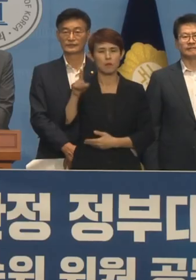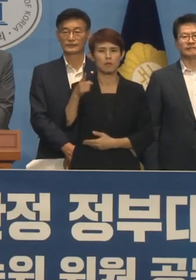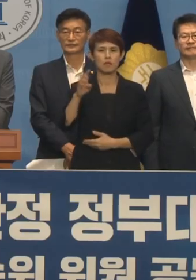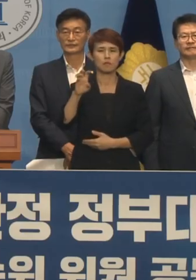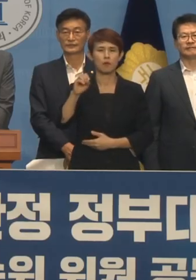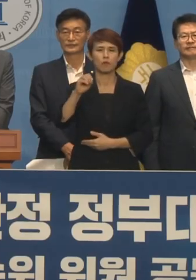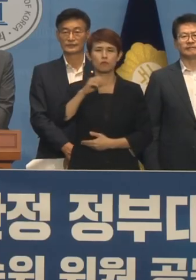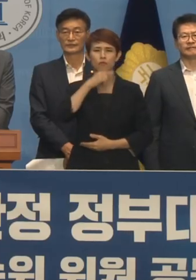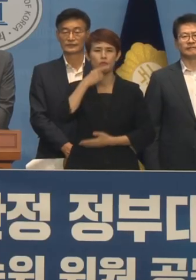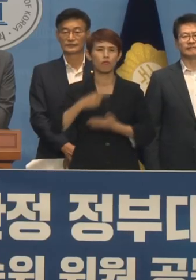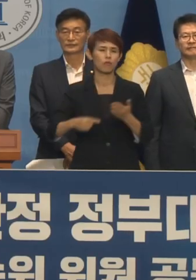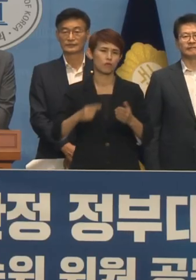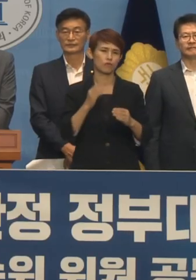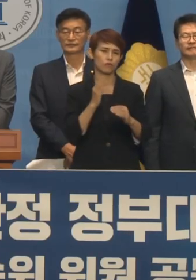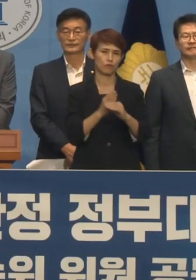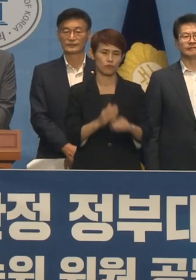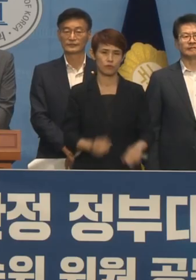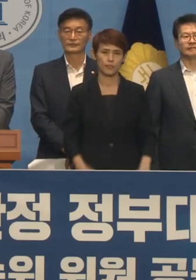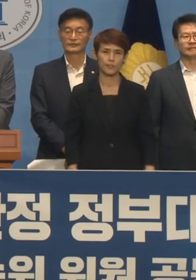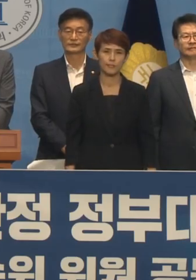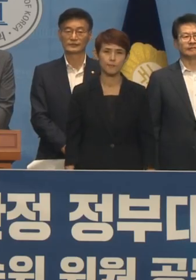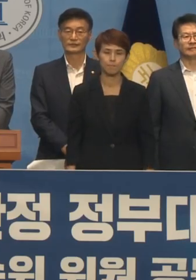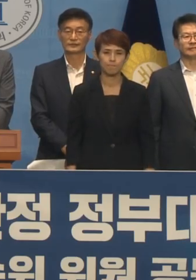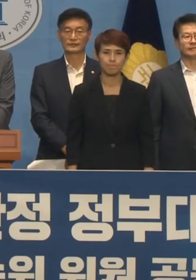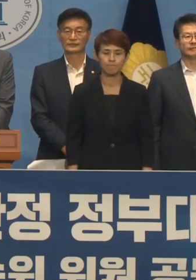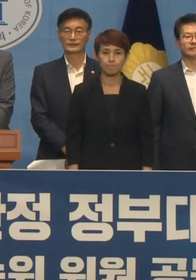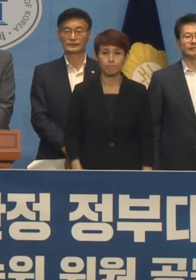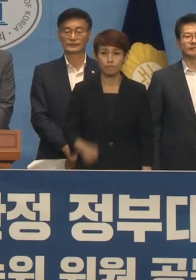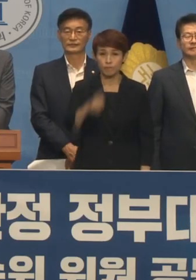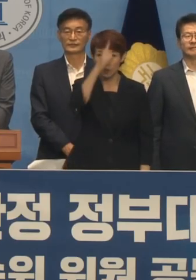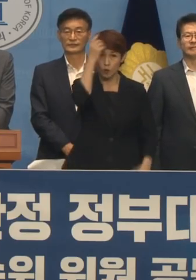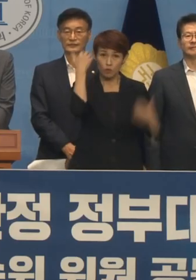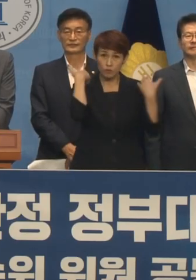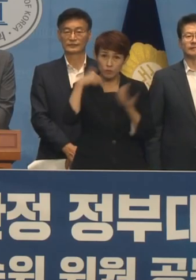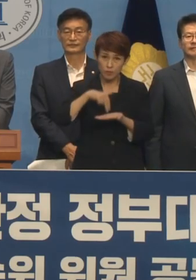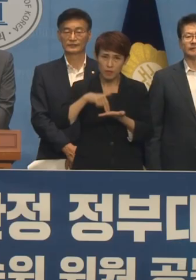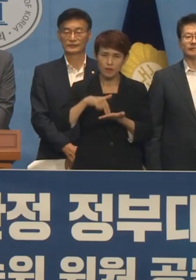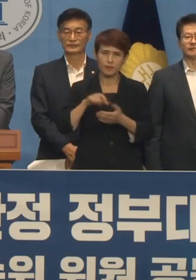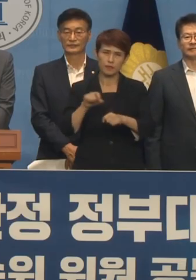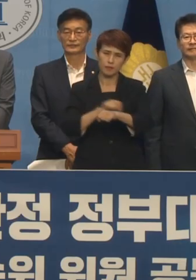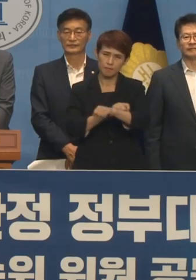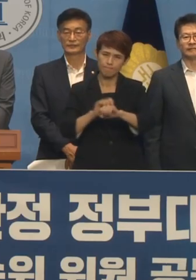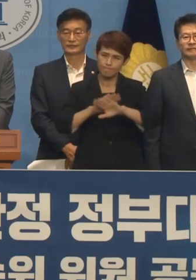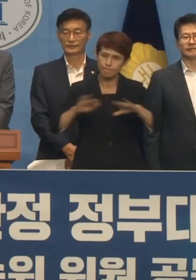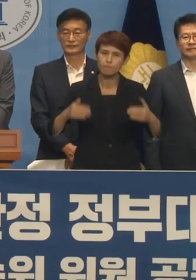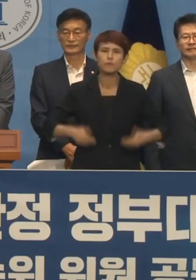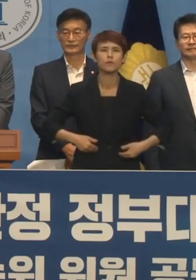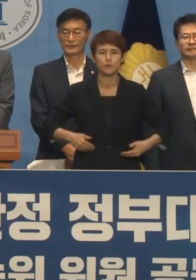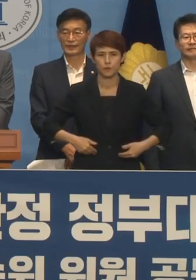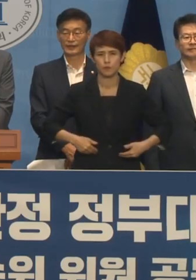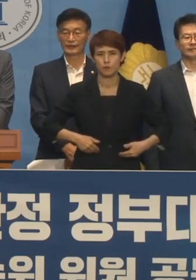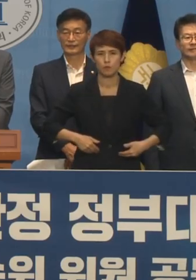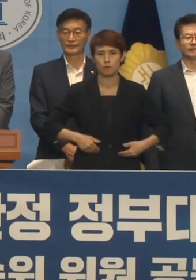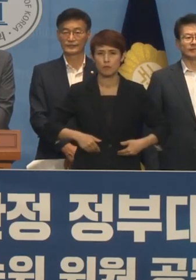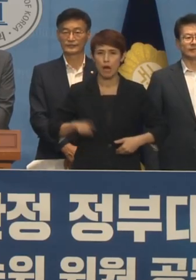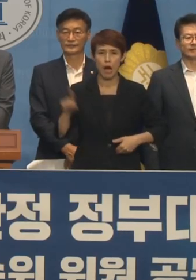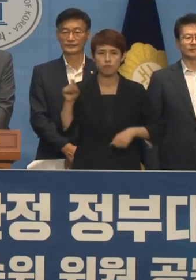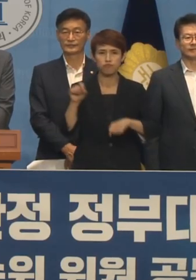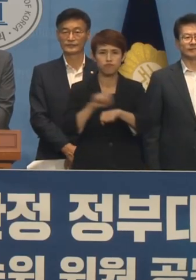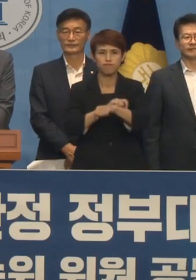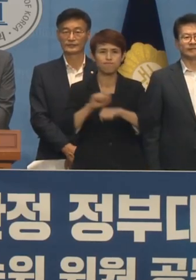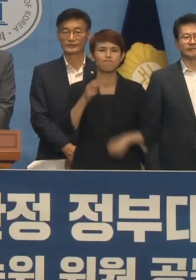있는 형국이어서 정부가 이 부분에 대한 특단의 대책을 좀 세워야 되는데 아직 별다른